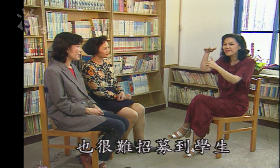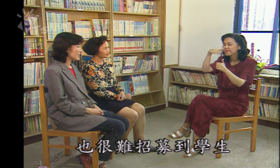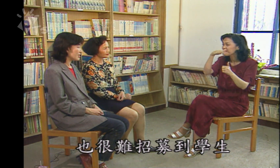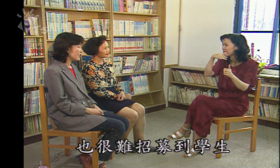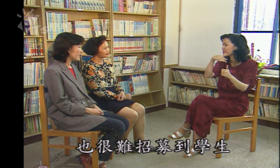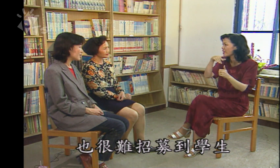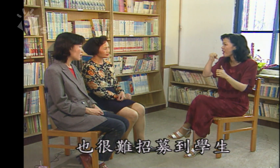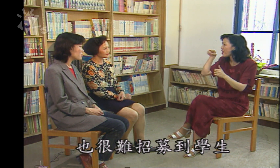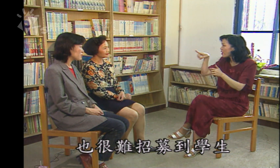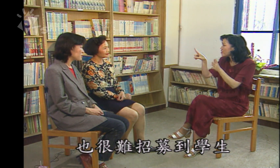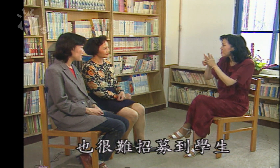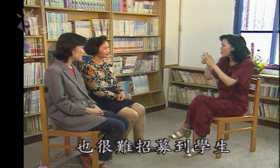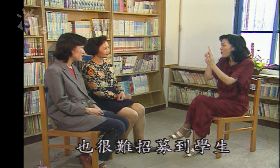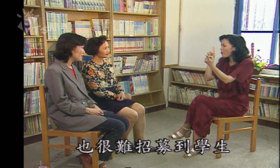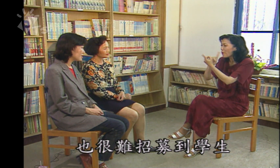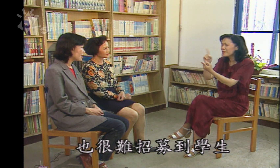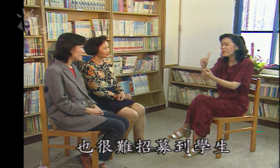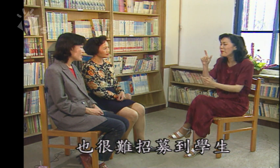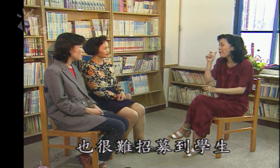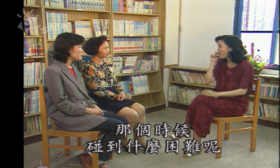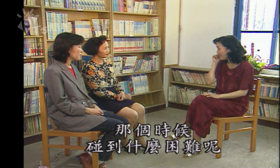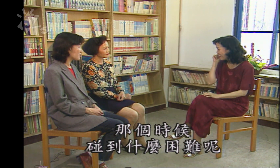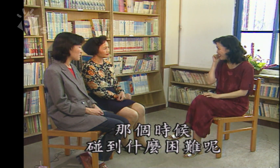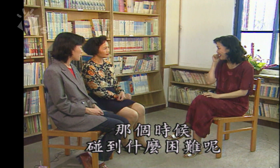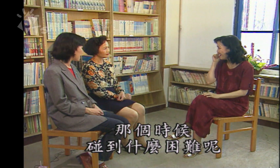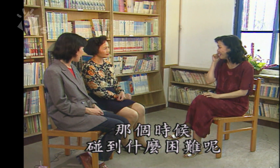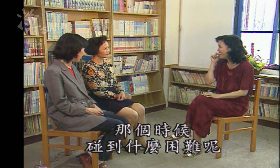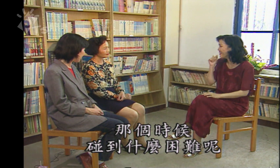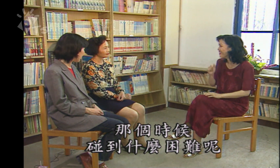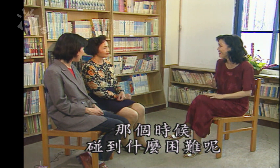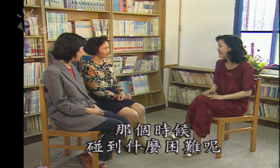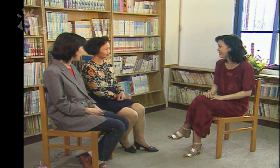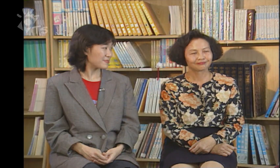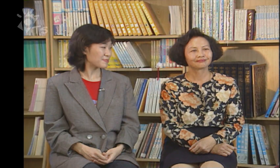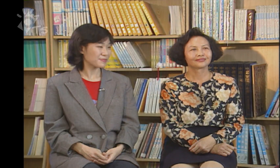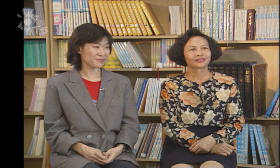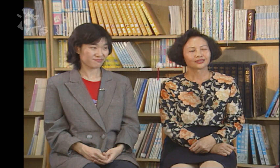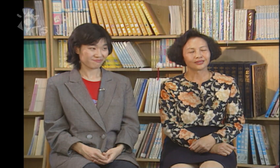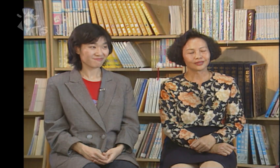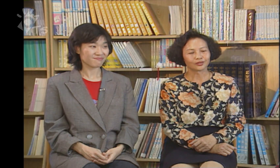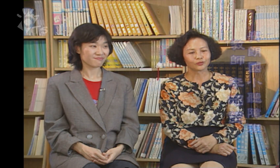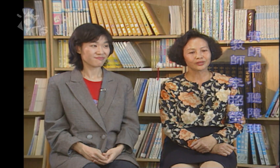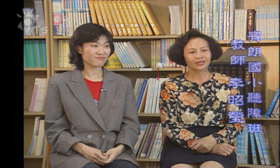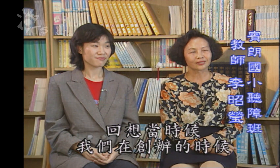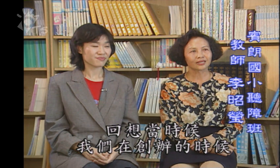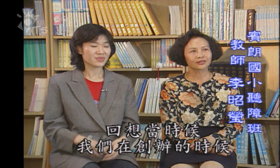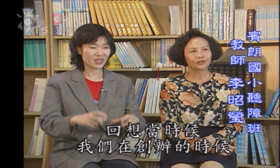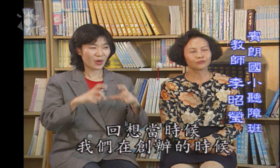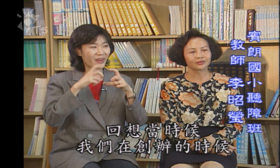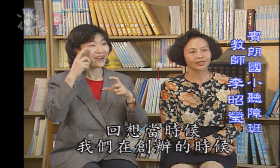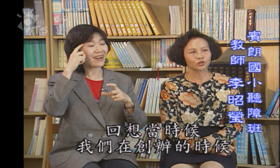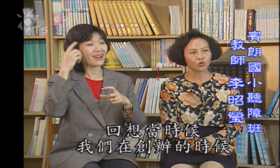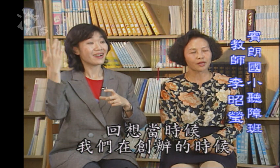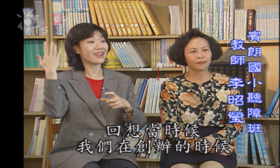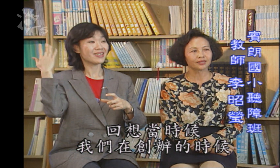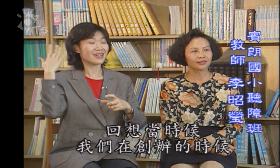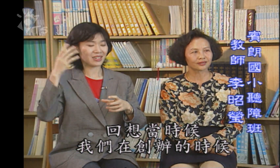也很难招募到学生。那个时候碰到什么困难呢？ 回想当时我们在创办的时